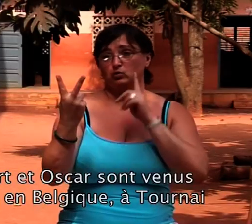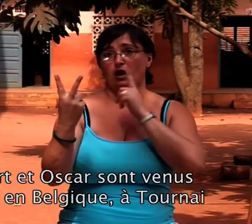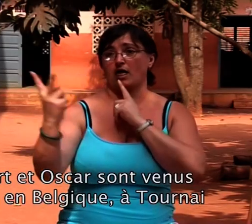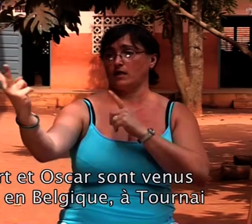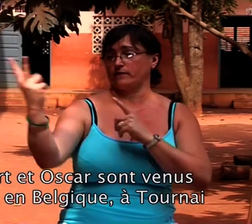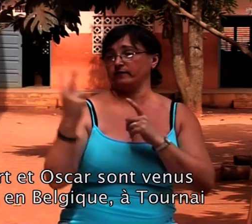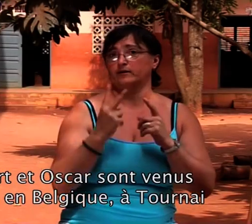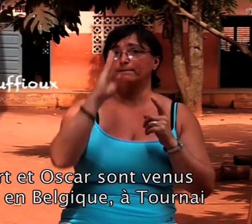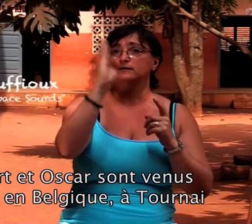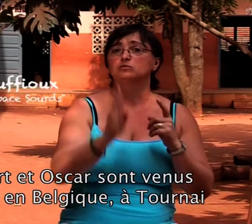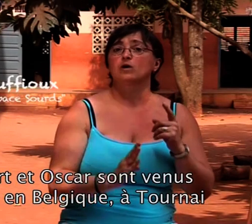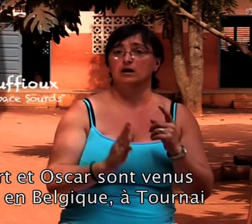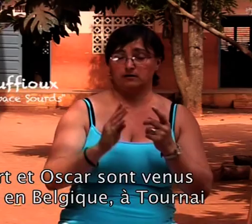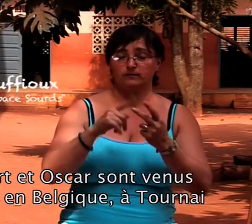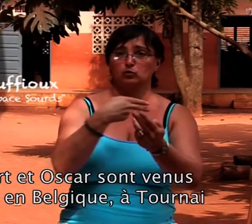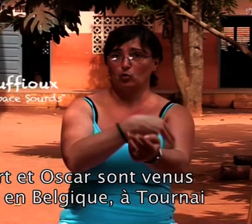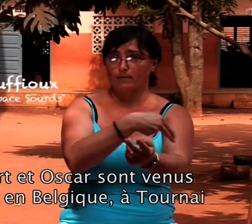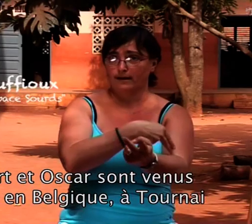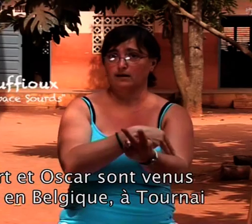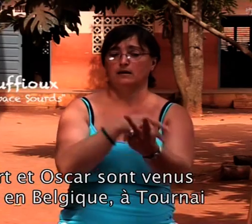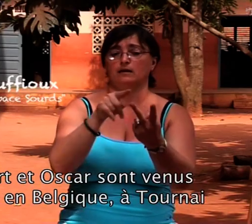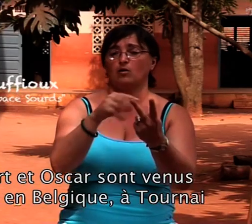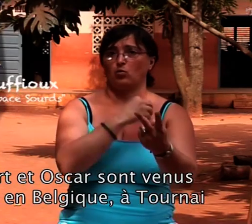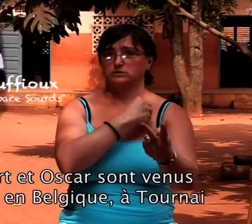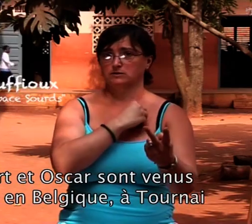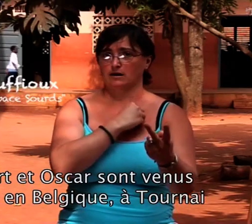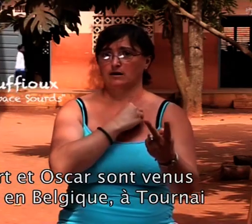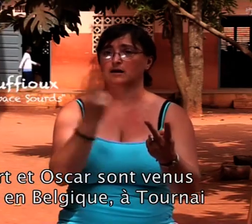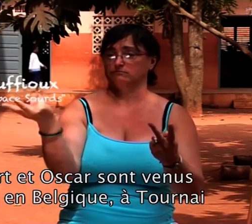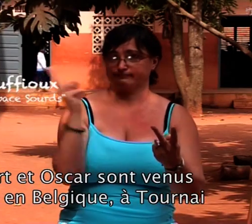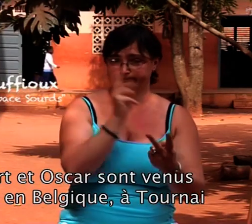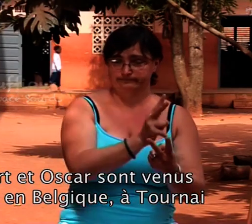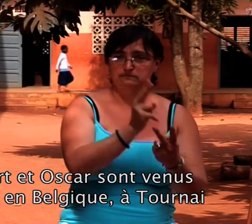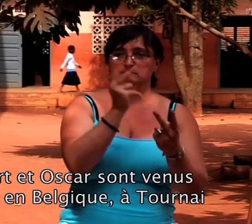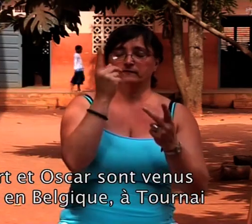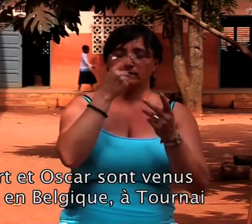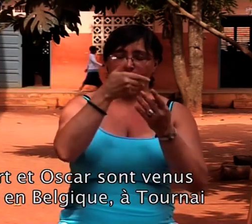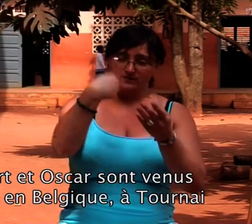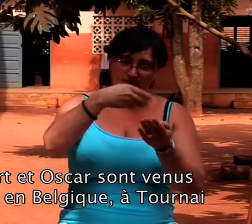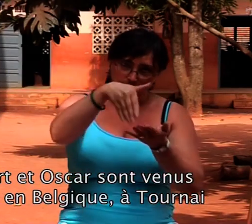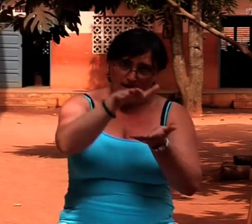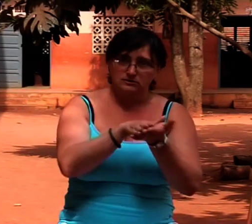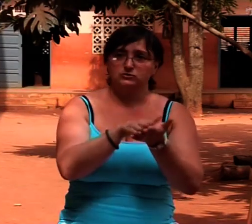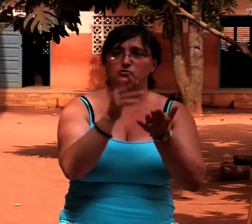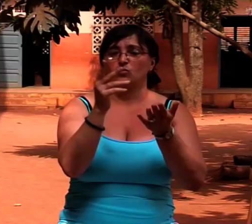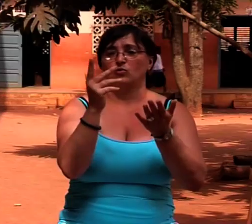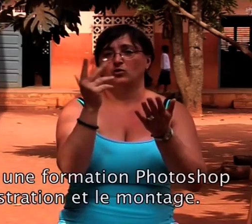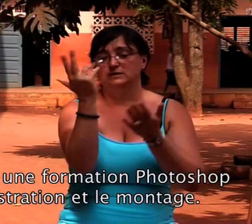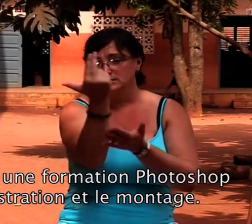Donc comment est-ce que ça s'est passé? Il y a 2 élèves béninois qui sont venus en Belgique, Norbert et Oscar. Ils sont venus à Tournai pour